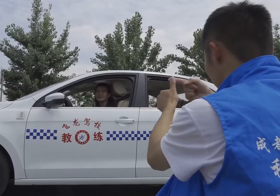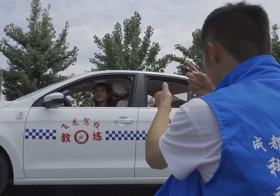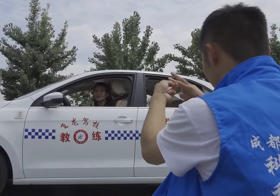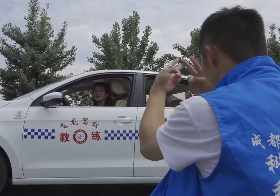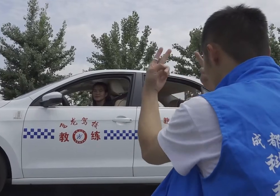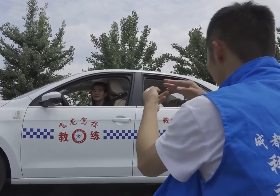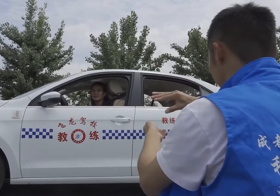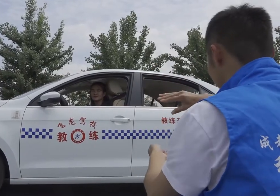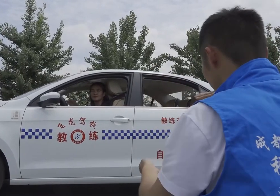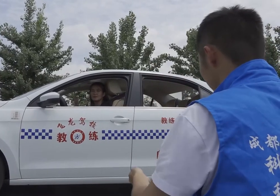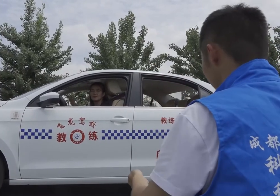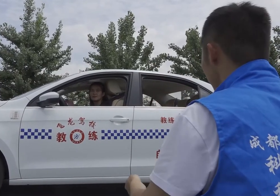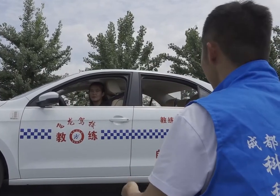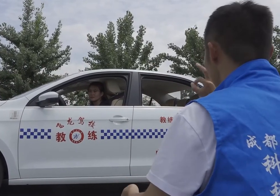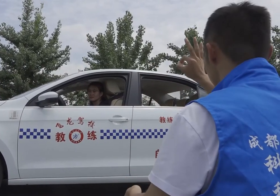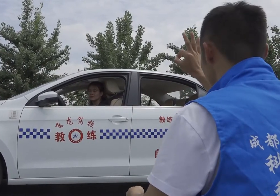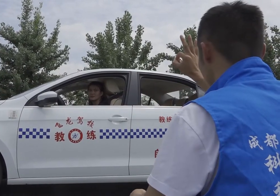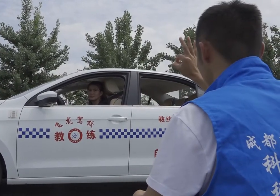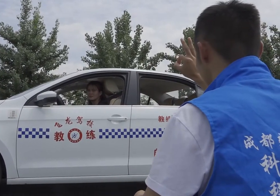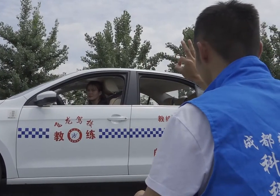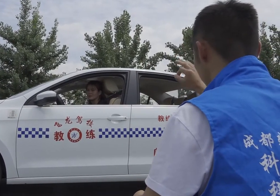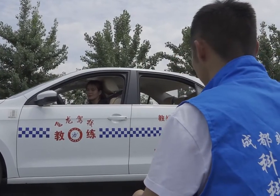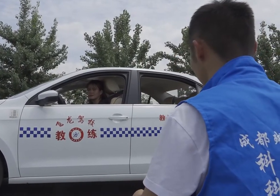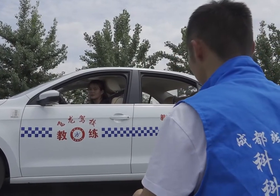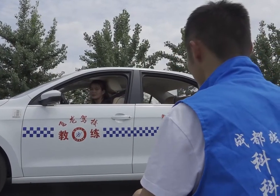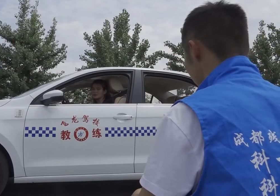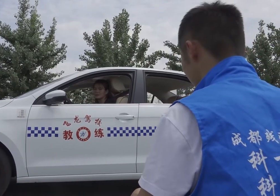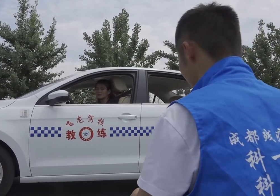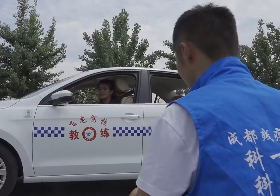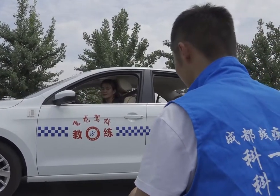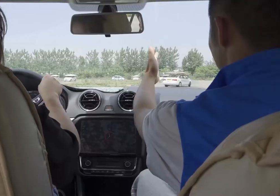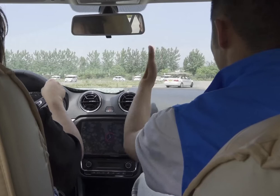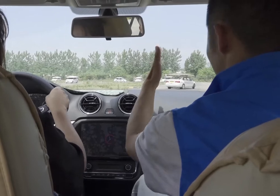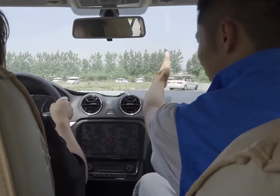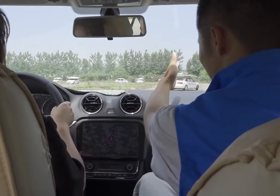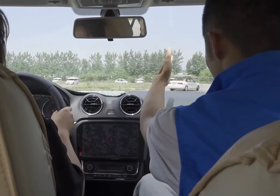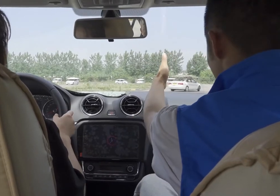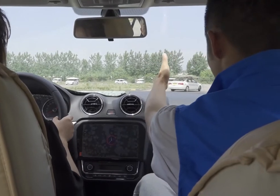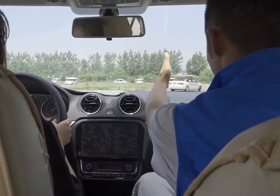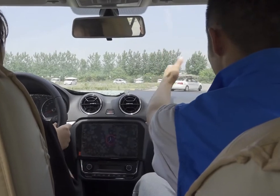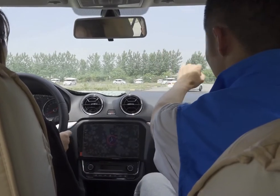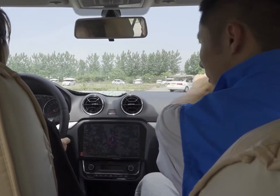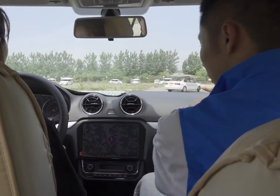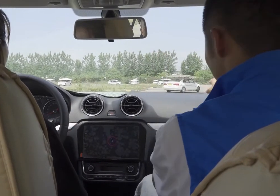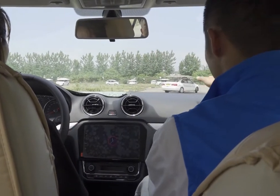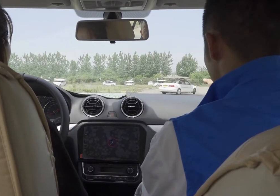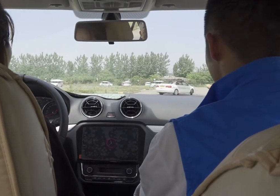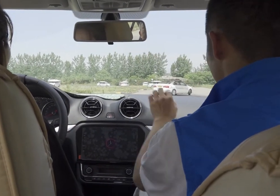上，来自福建的听障学员温秀珍正在反复练习薄弱环节，为下周科目二考试做准